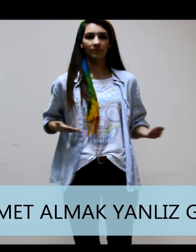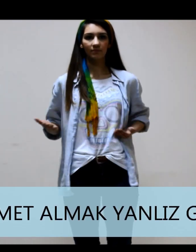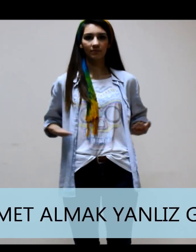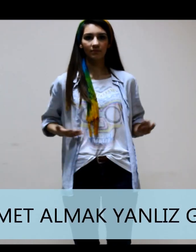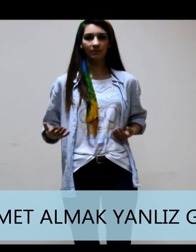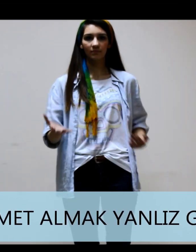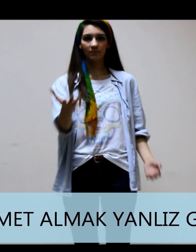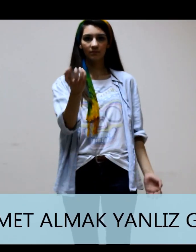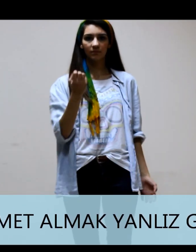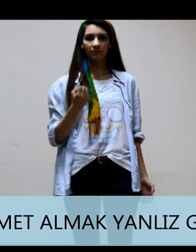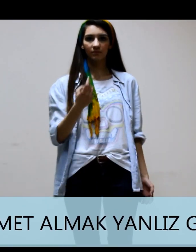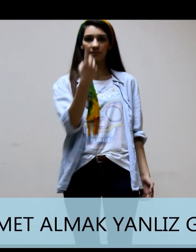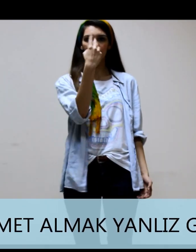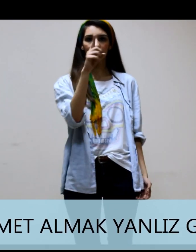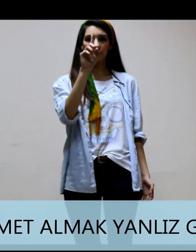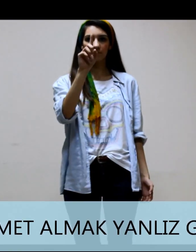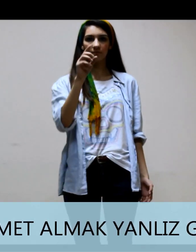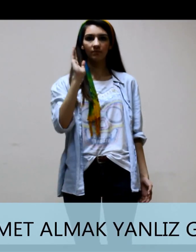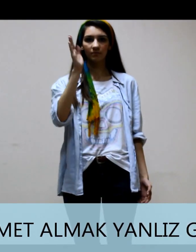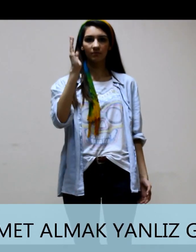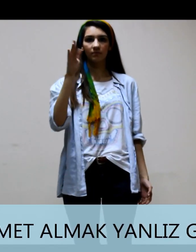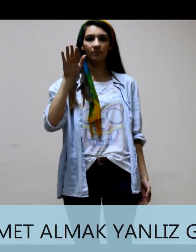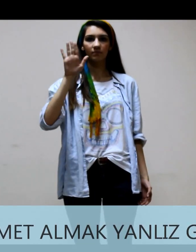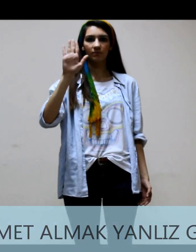Ben hizmet almaya yalnız gidemiyorum.